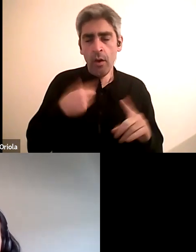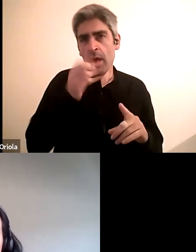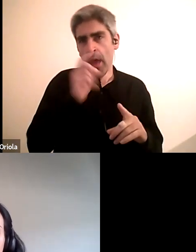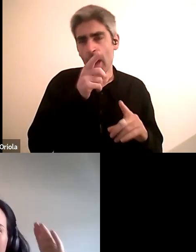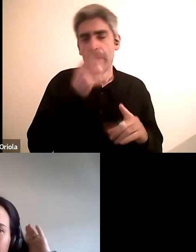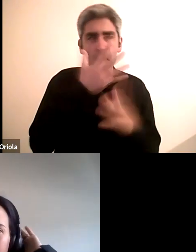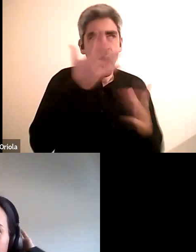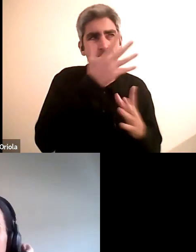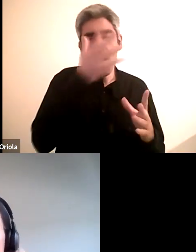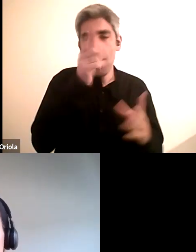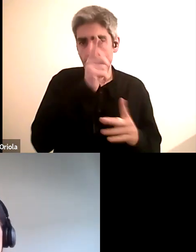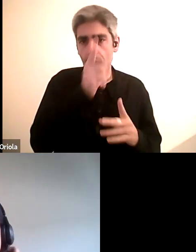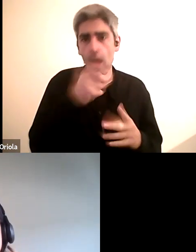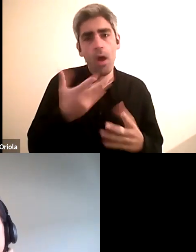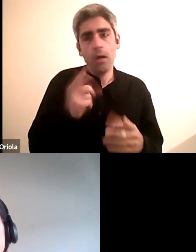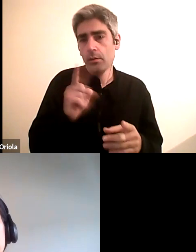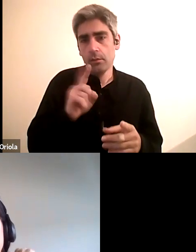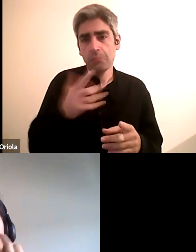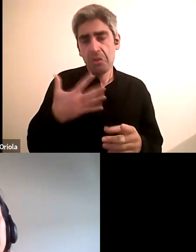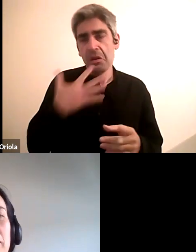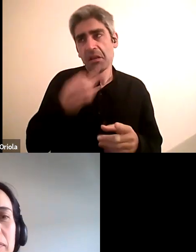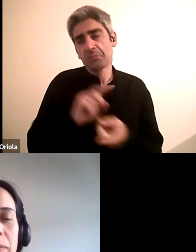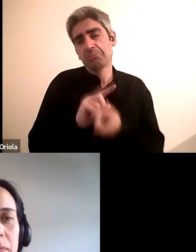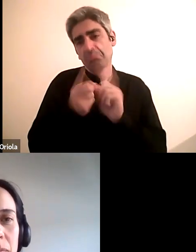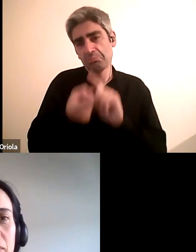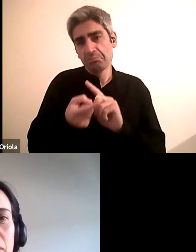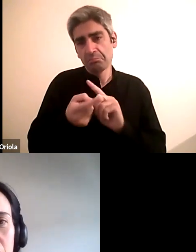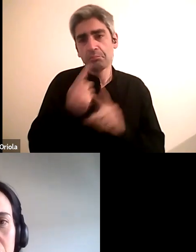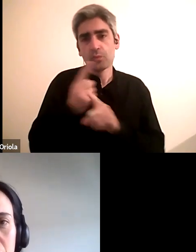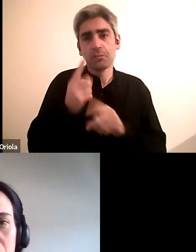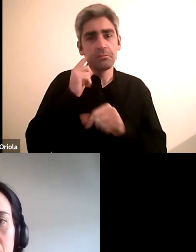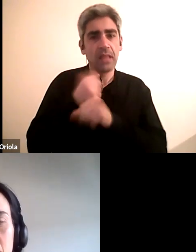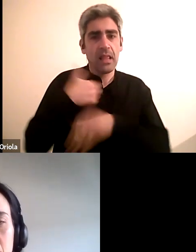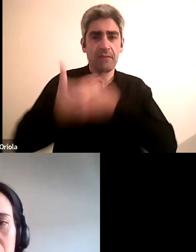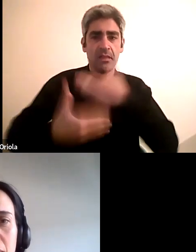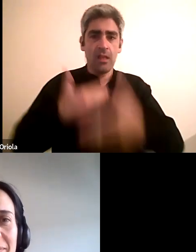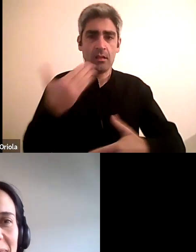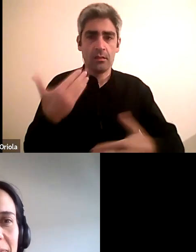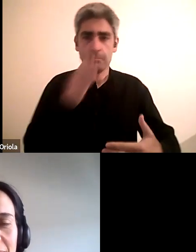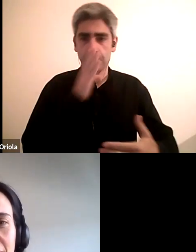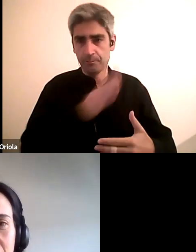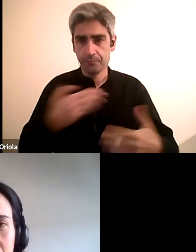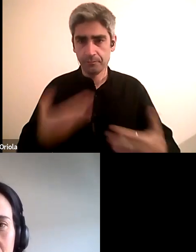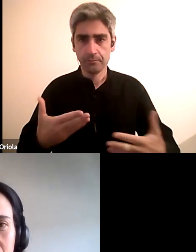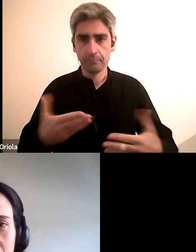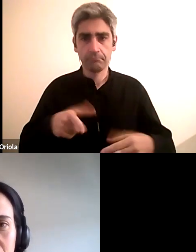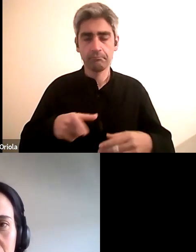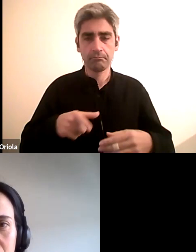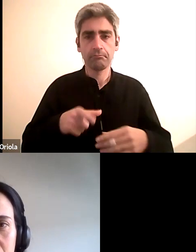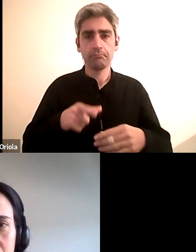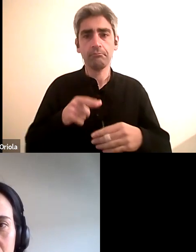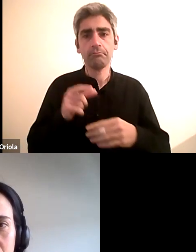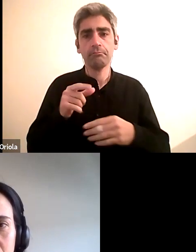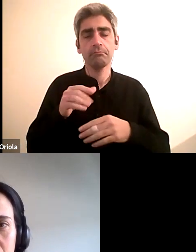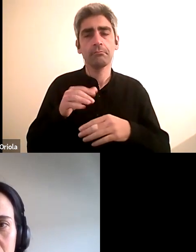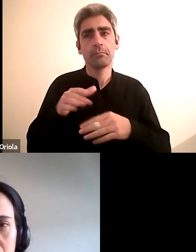assim. E agora eu não estou convencido que seja assim. Porque a atividade que está a ser desenvolvida na estação